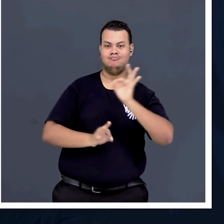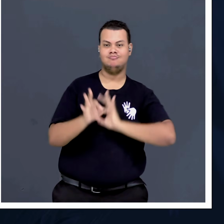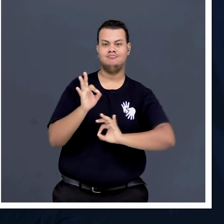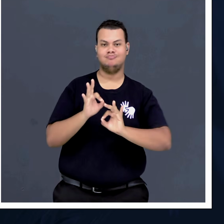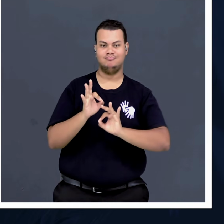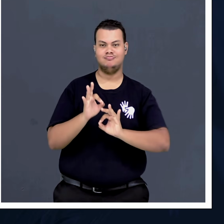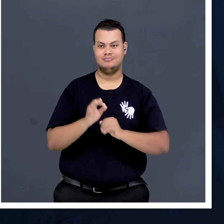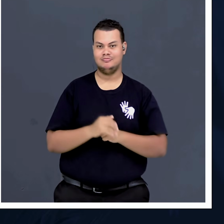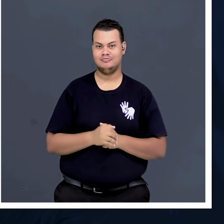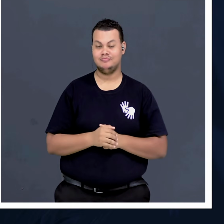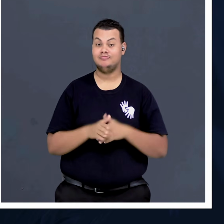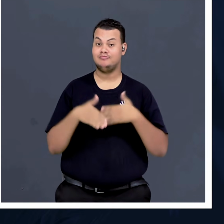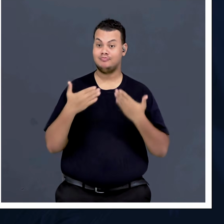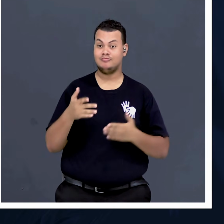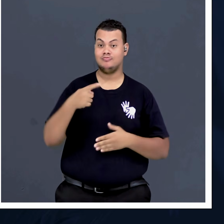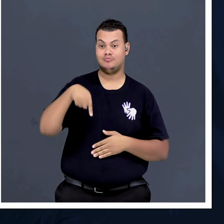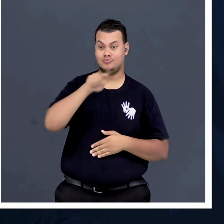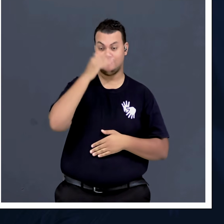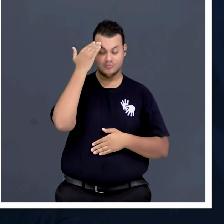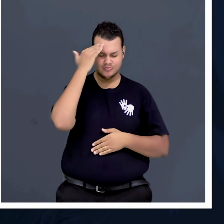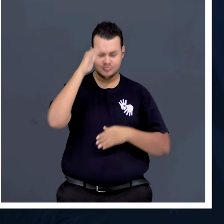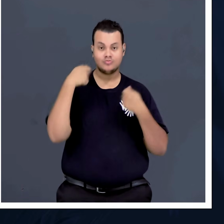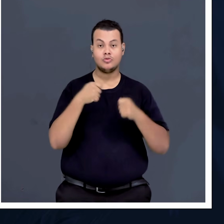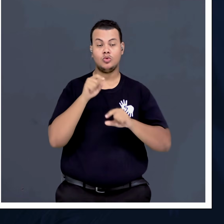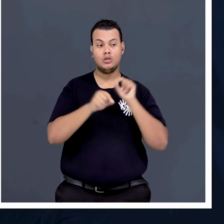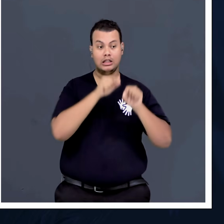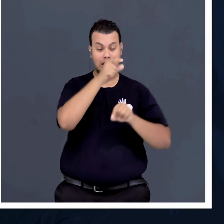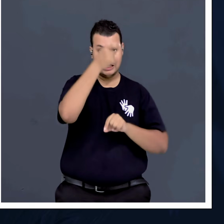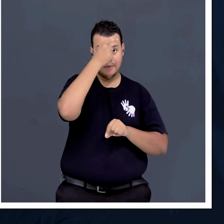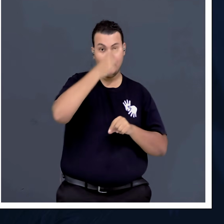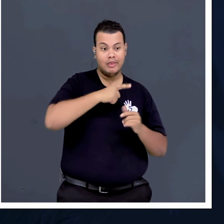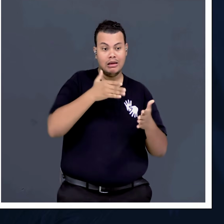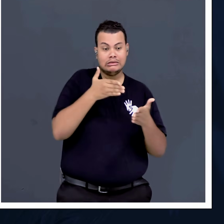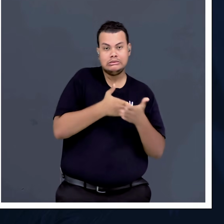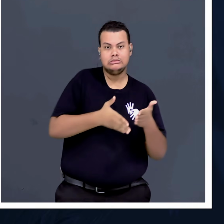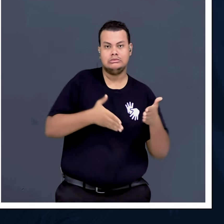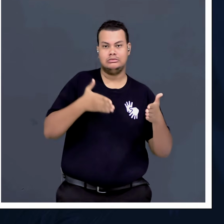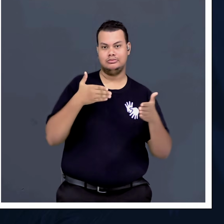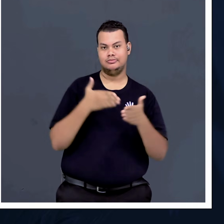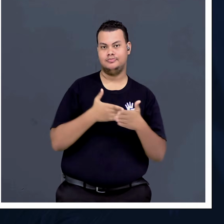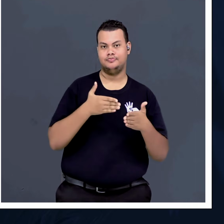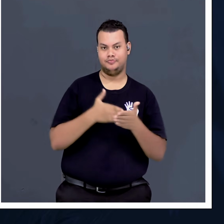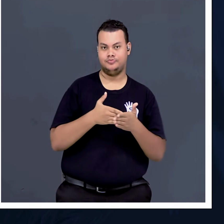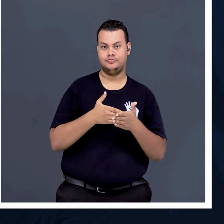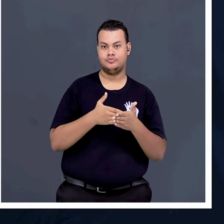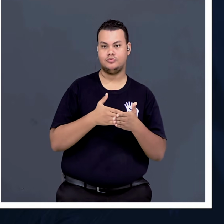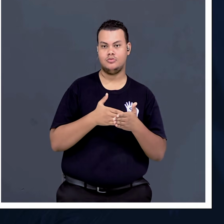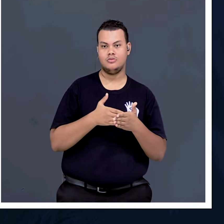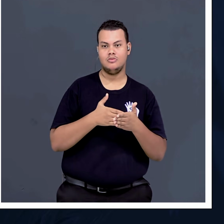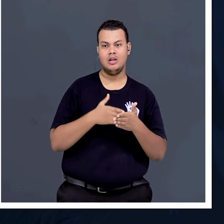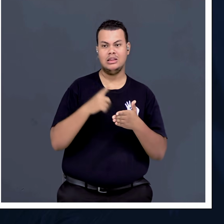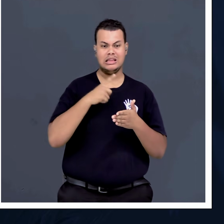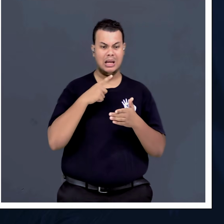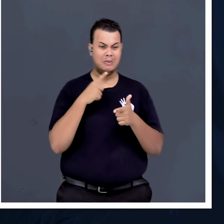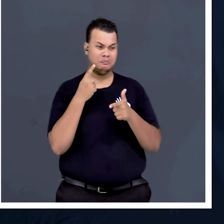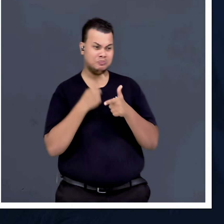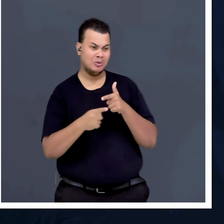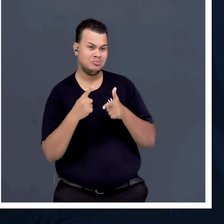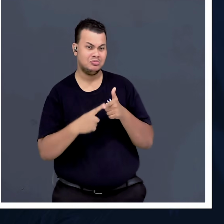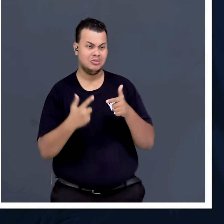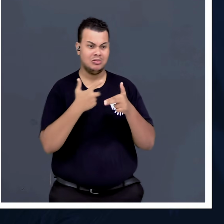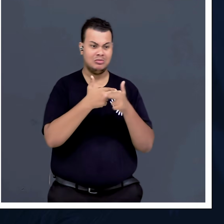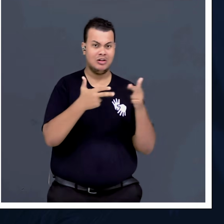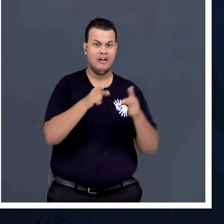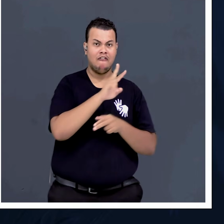amém? Entenda que Ele é limitado. Entenda que não vai ser uma adversidade que